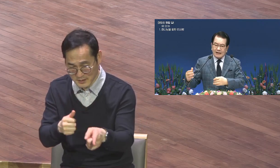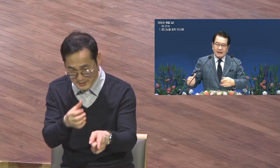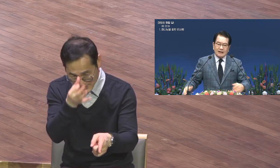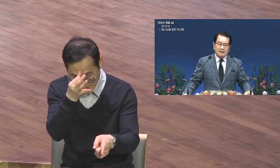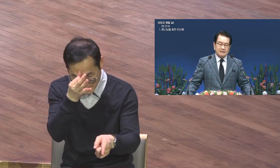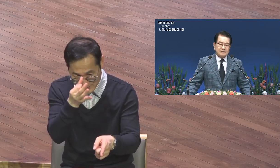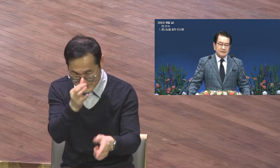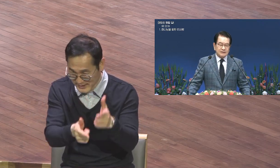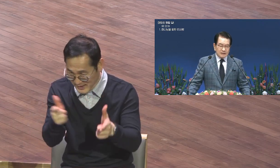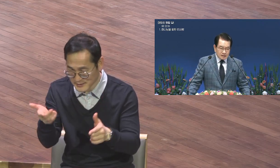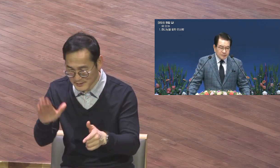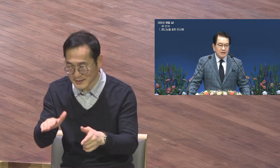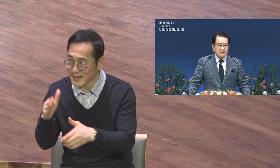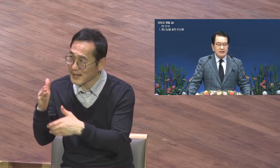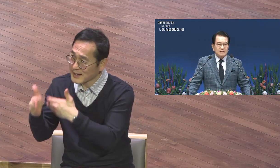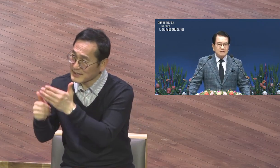살아라.